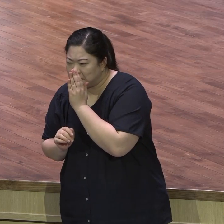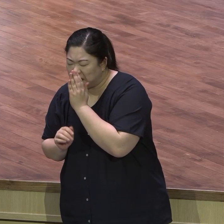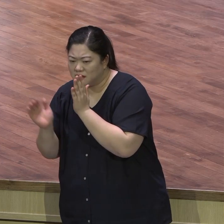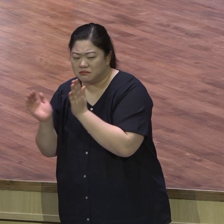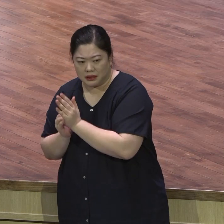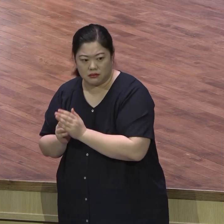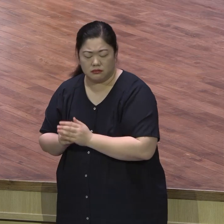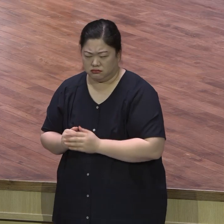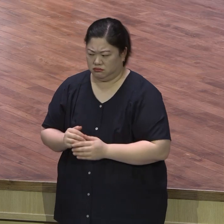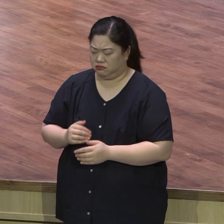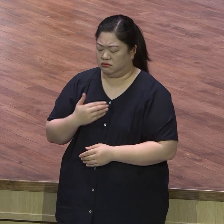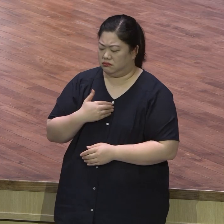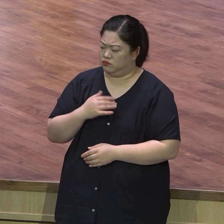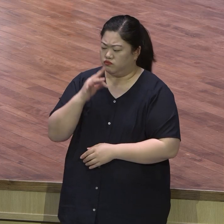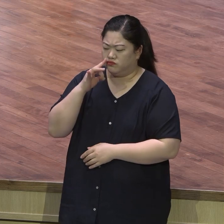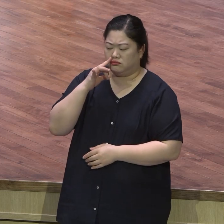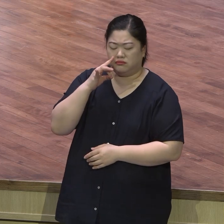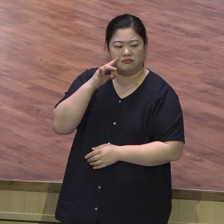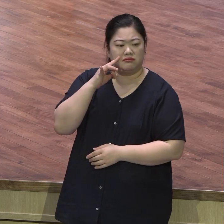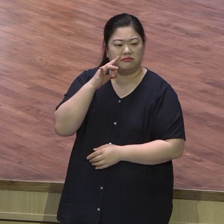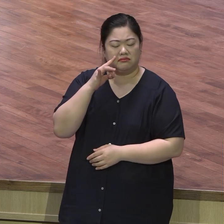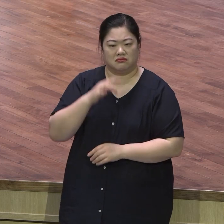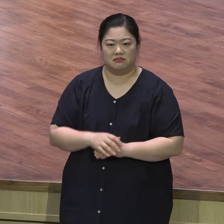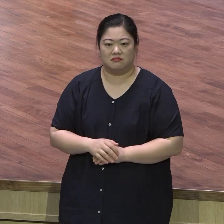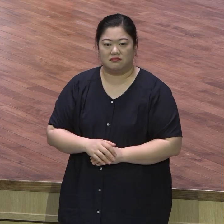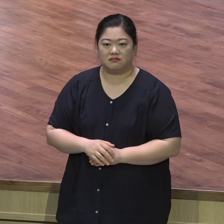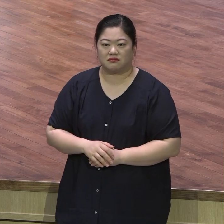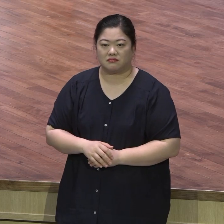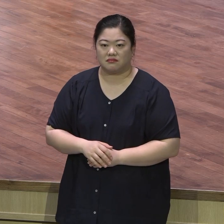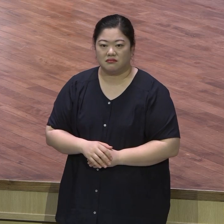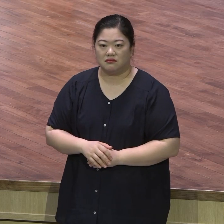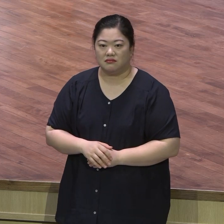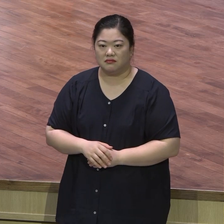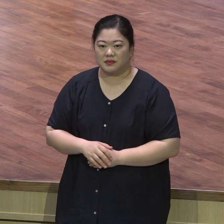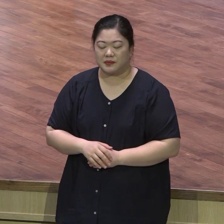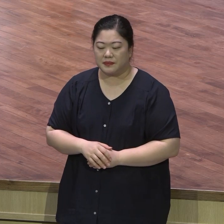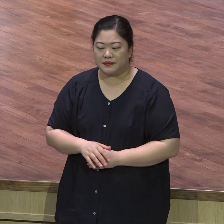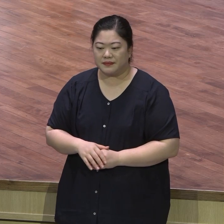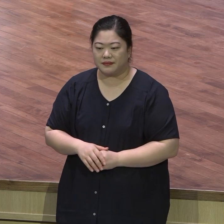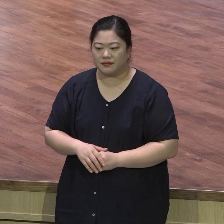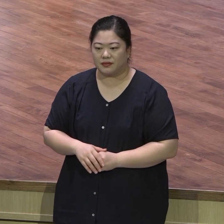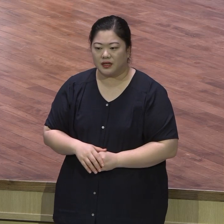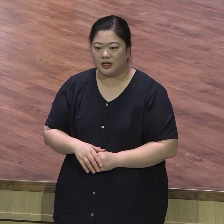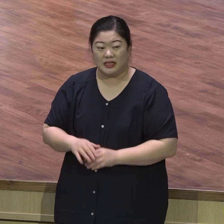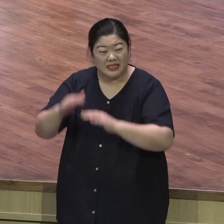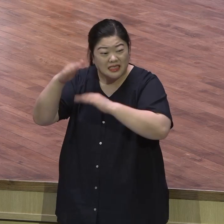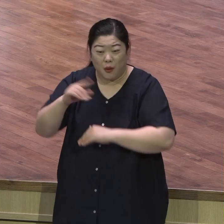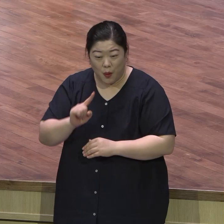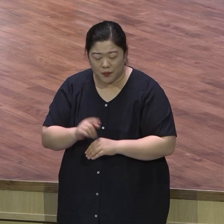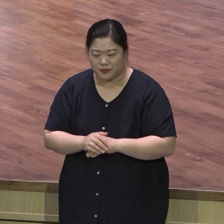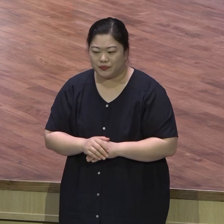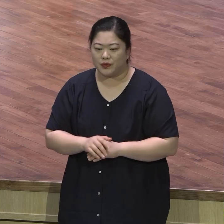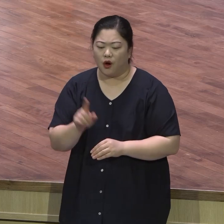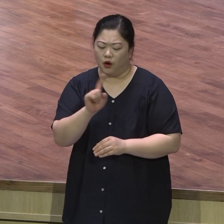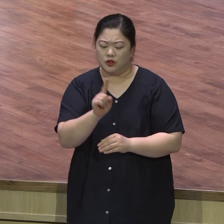어느 교인이 부산 인마늘교회 이런 교인이